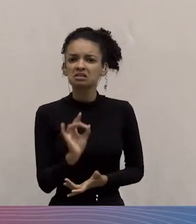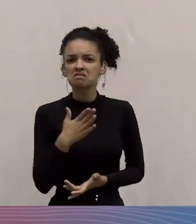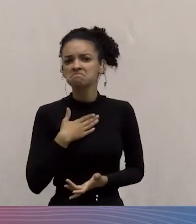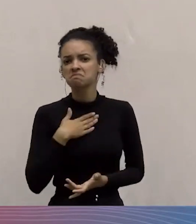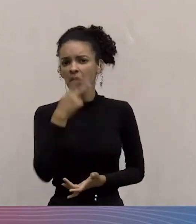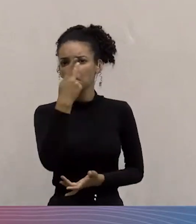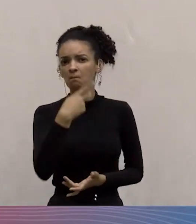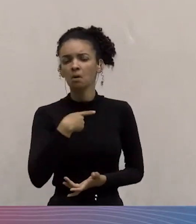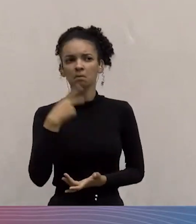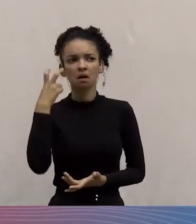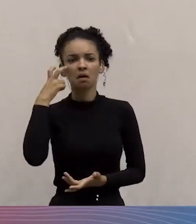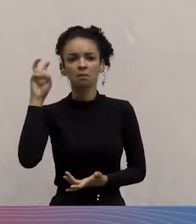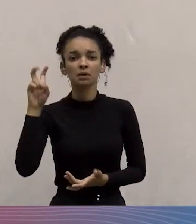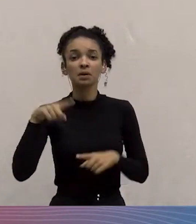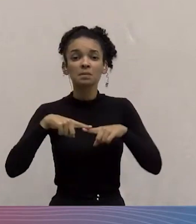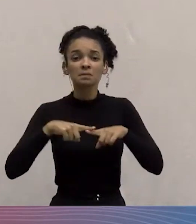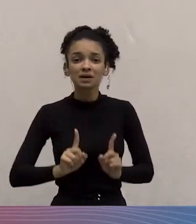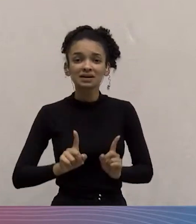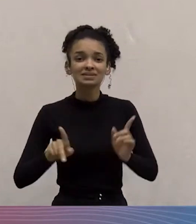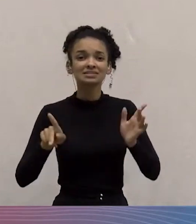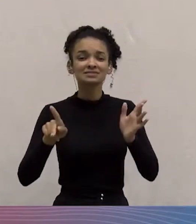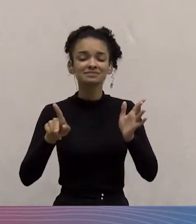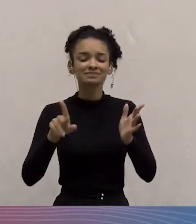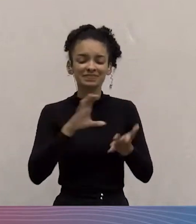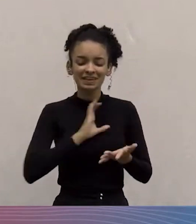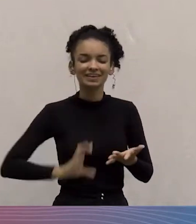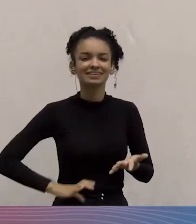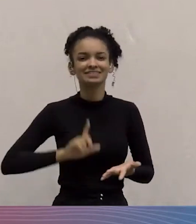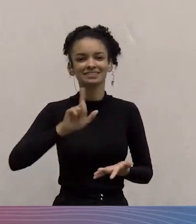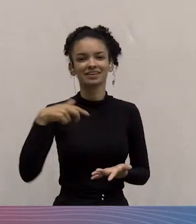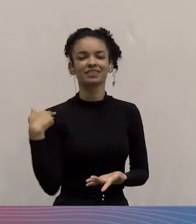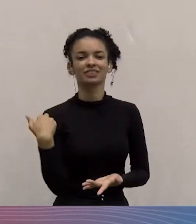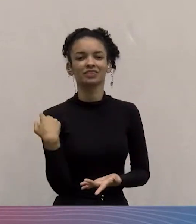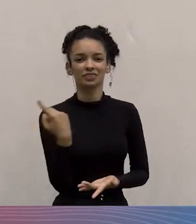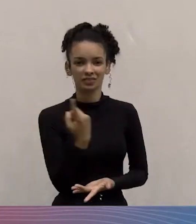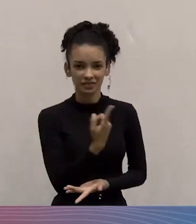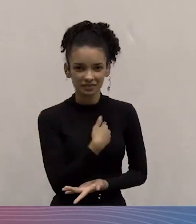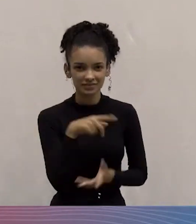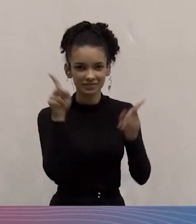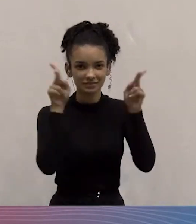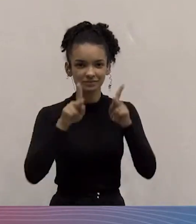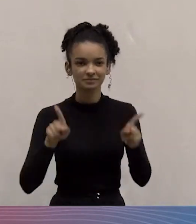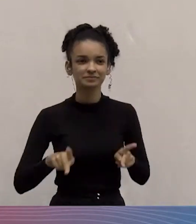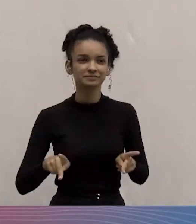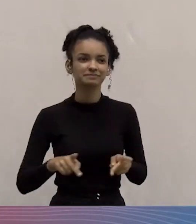nossa capacidade, mas Cristo é a nossa paz.